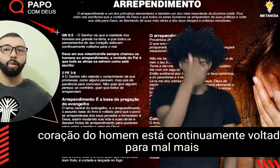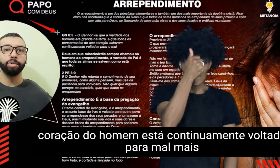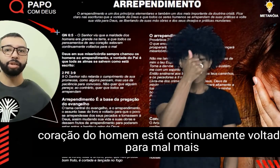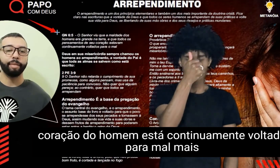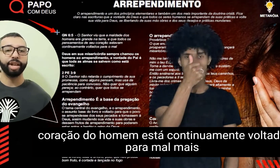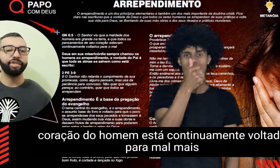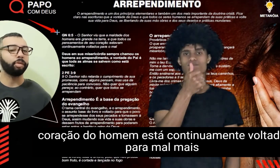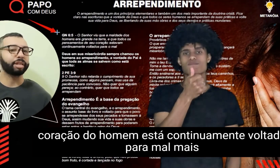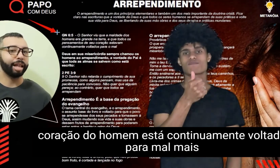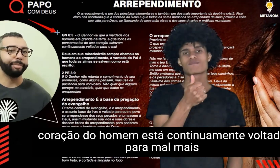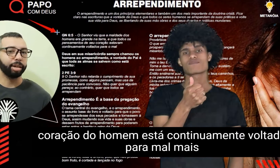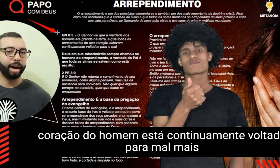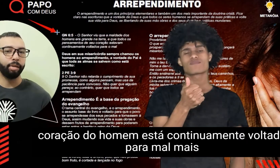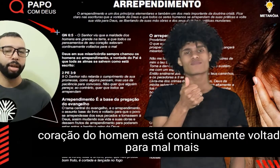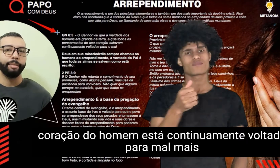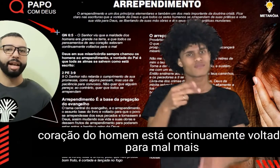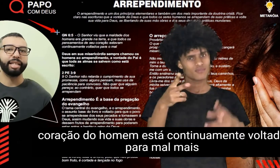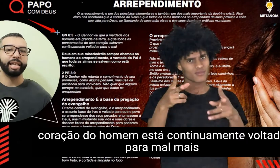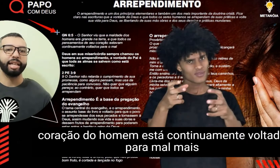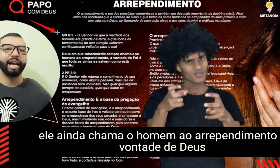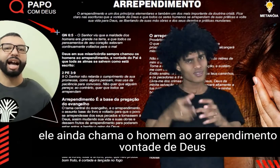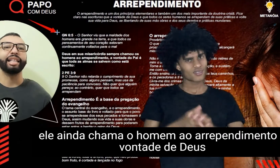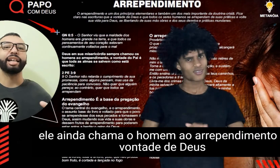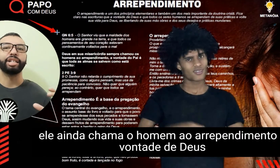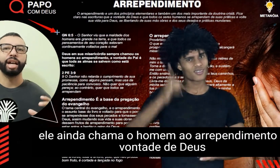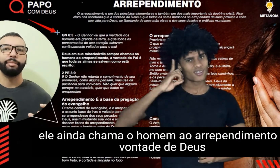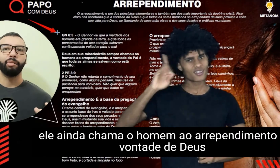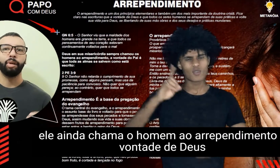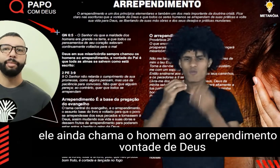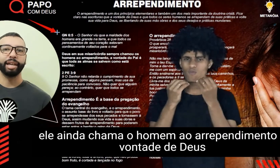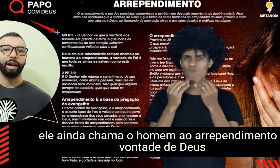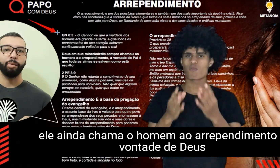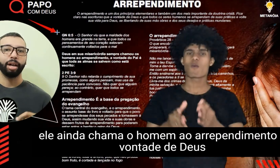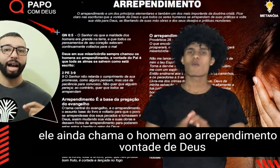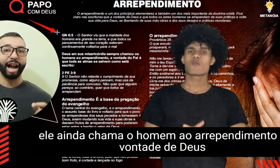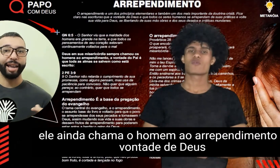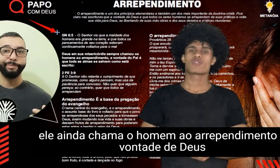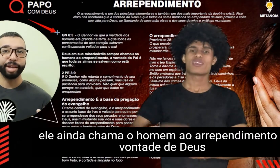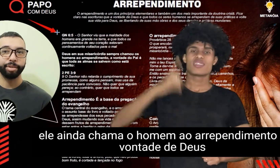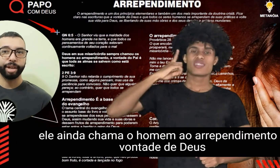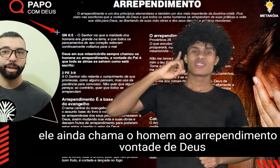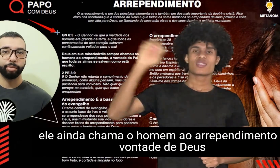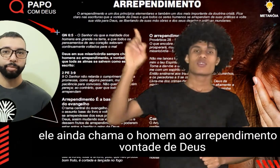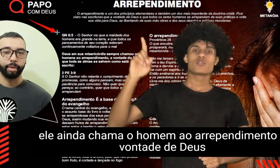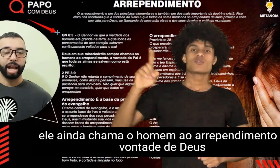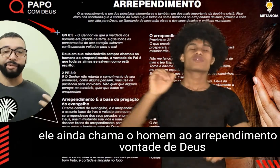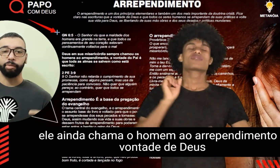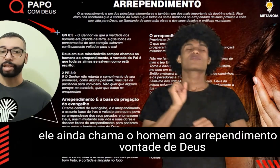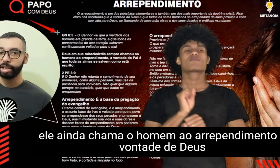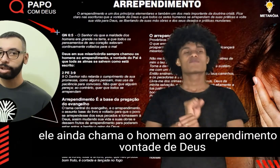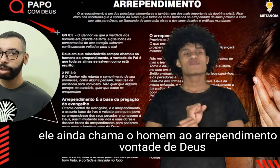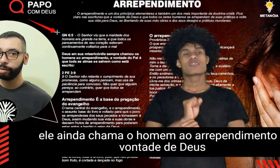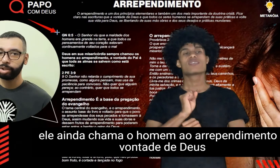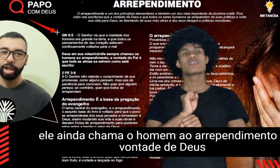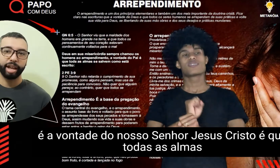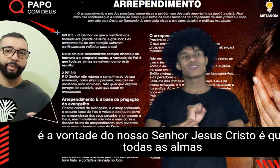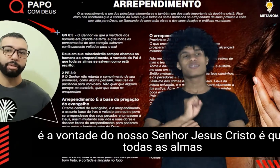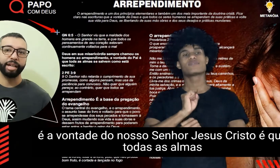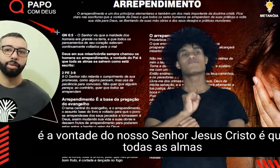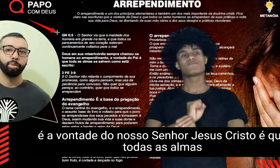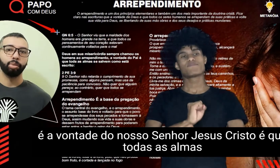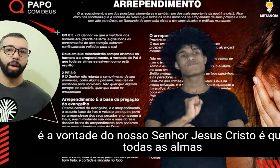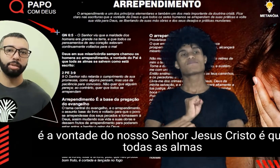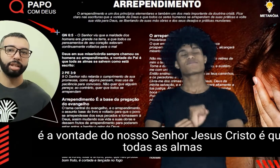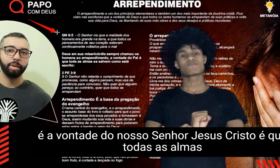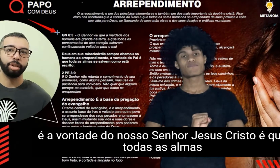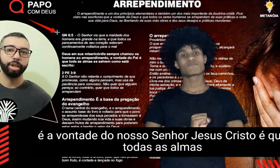está continuamente voltado para o mal, mas ele ainda chama o homem ao arrependimento. A vontade de Deus e a